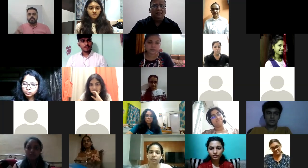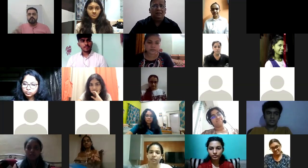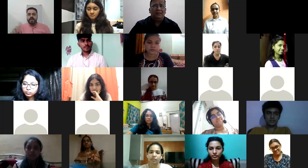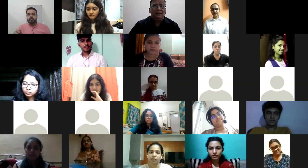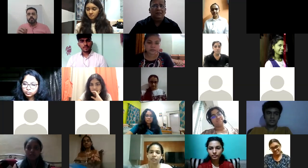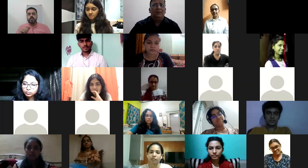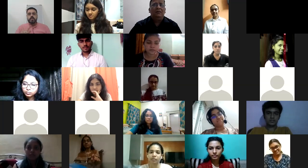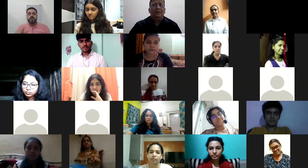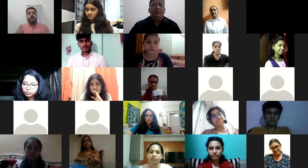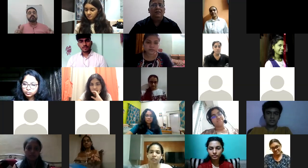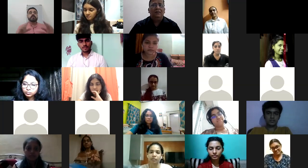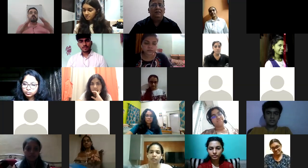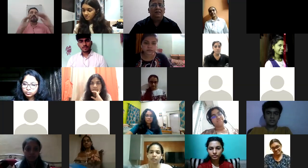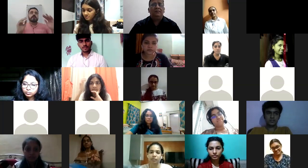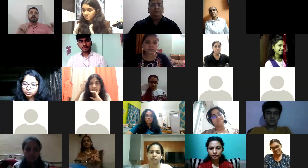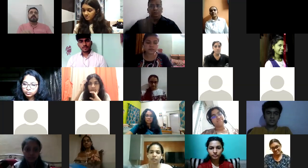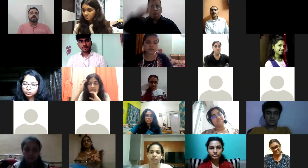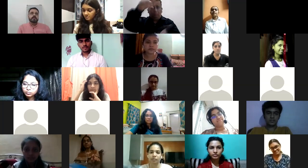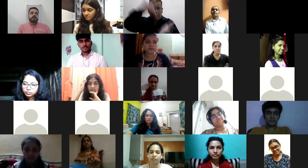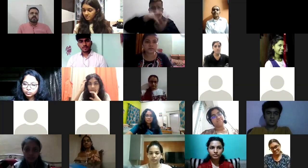do you live? घर.